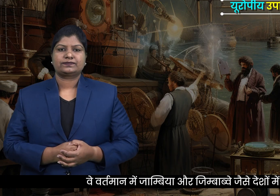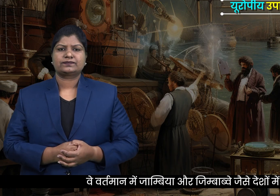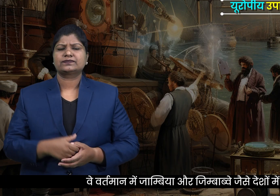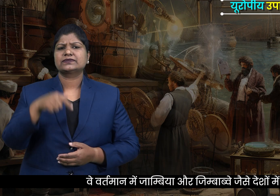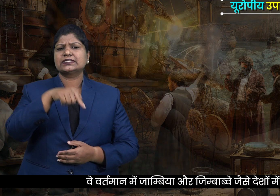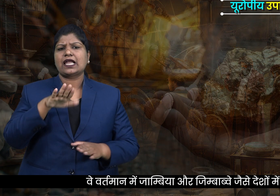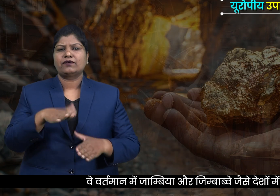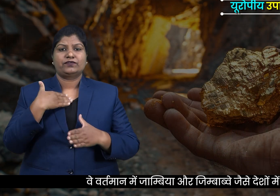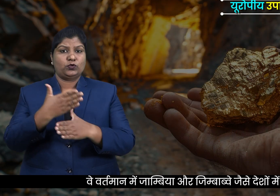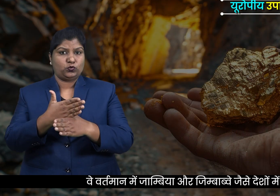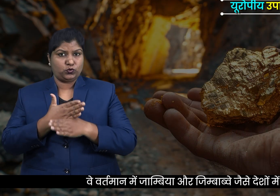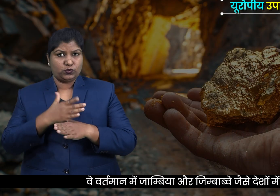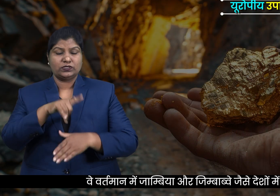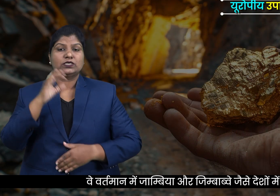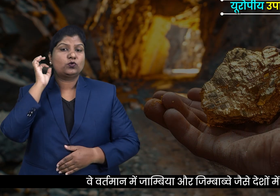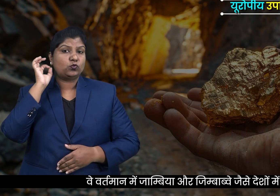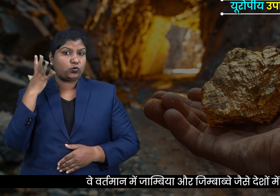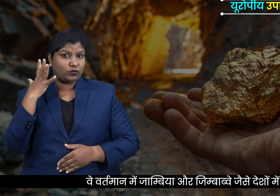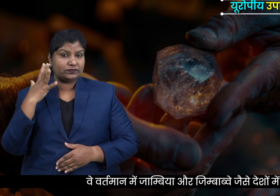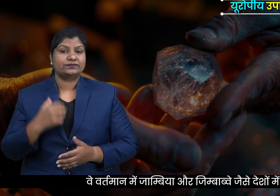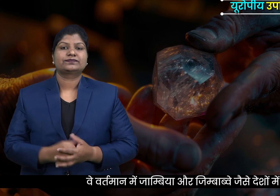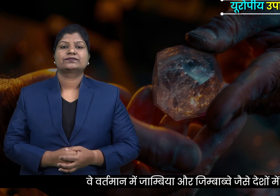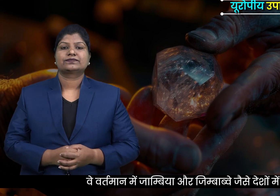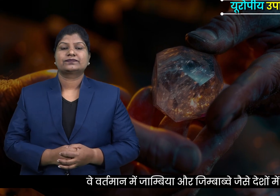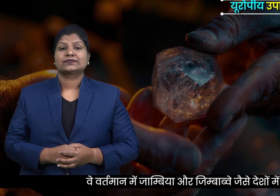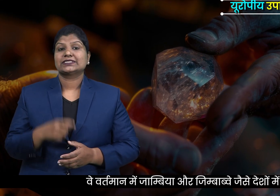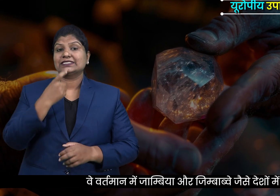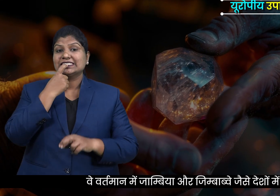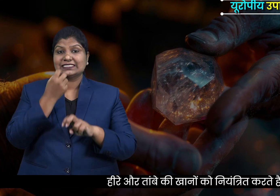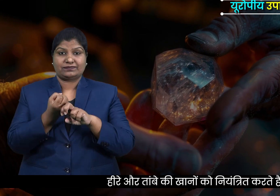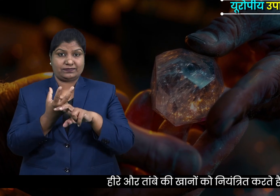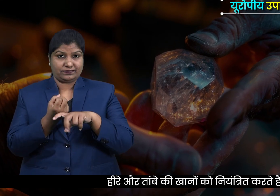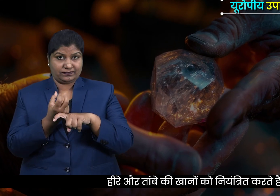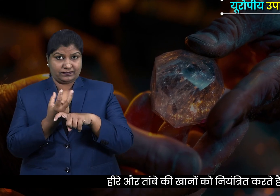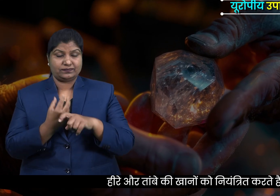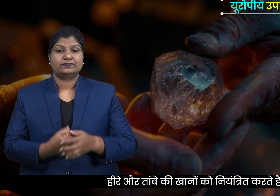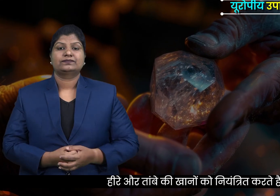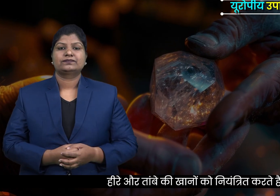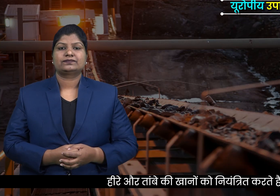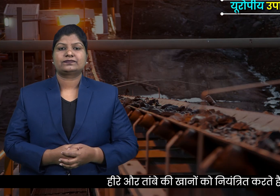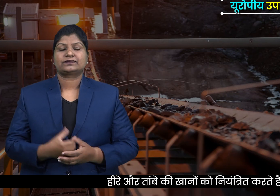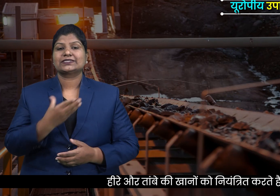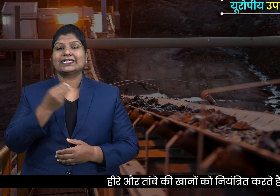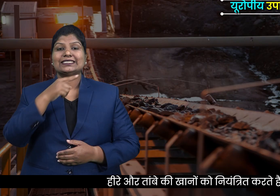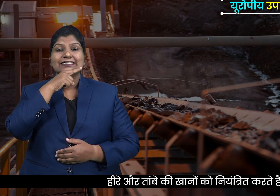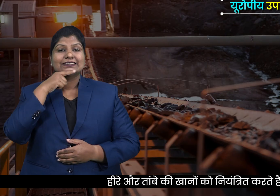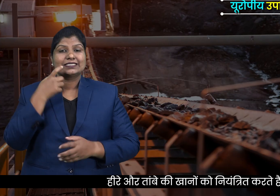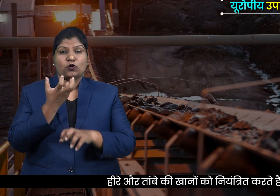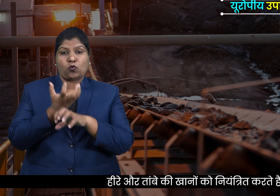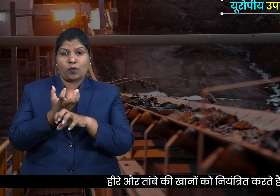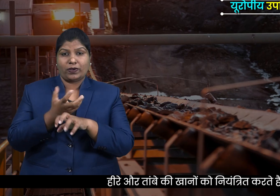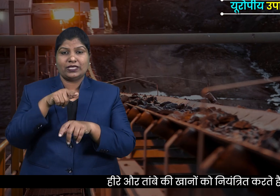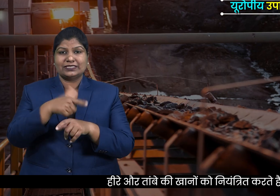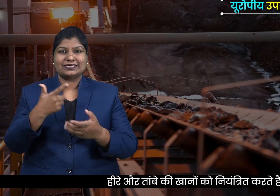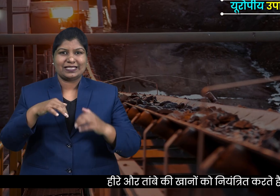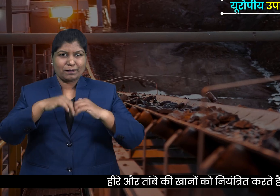वे वर्तमान में जाम्बिया और जिम्बाब्वे जैसे देशों से सोने, हीरे और तांबे की खानों को नियंत्रित